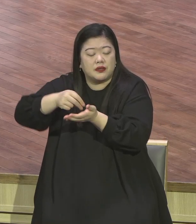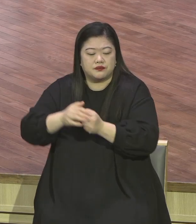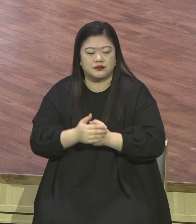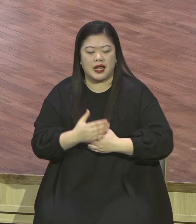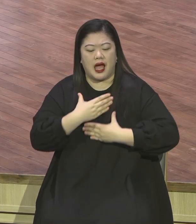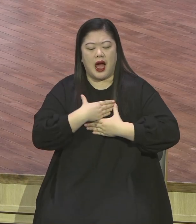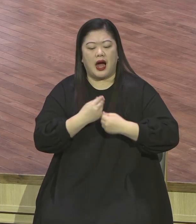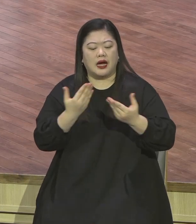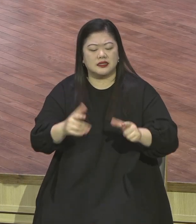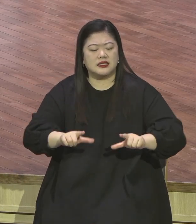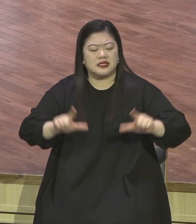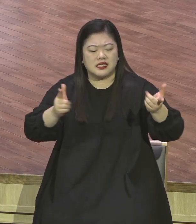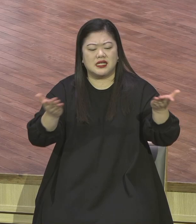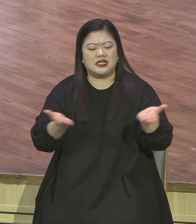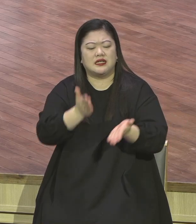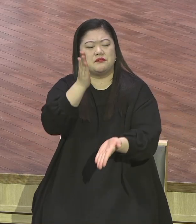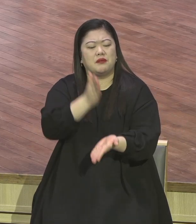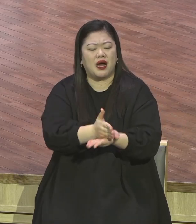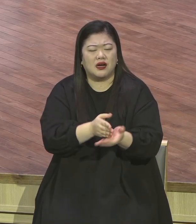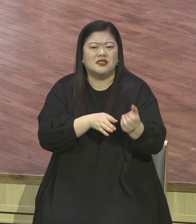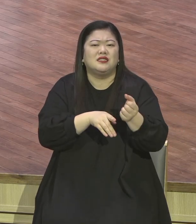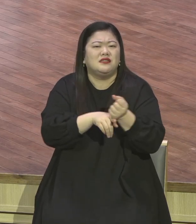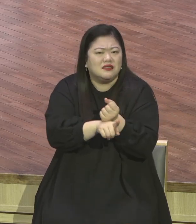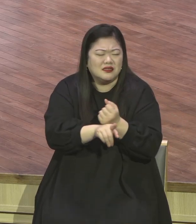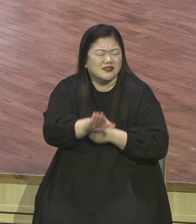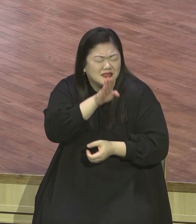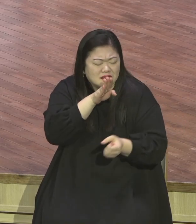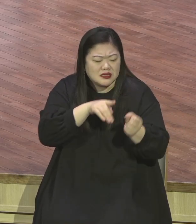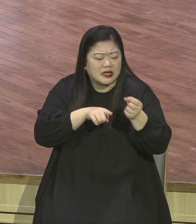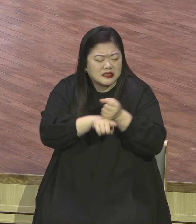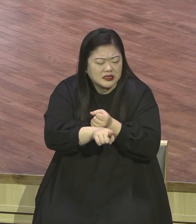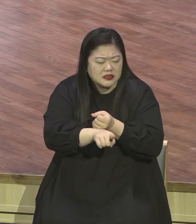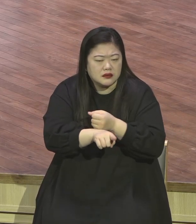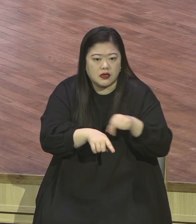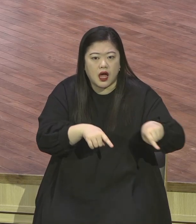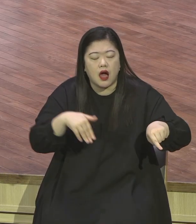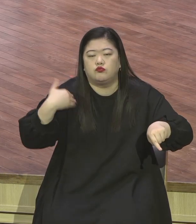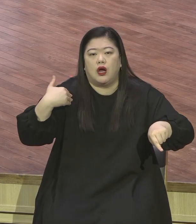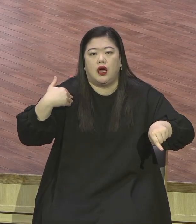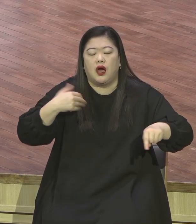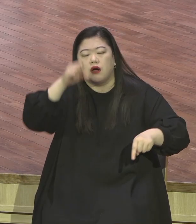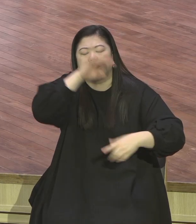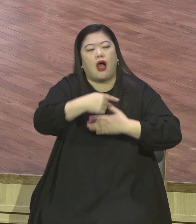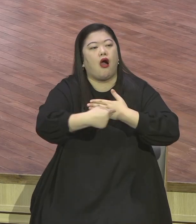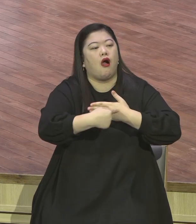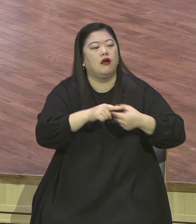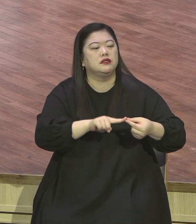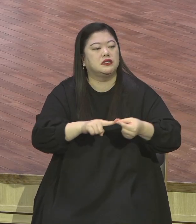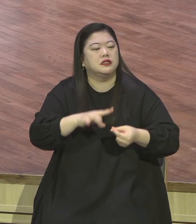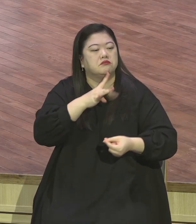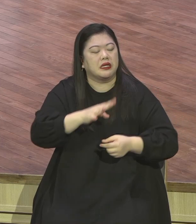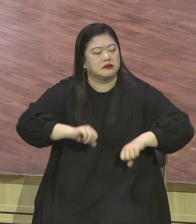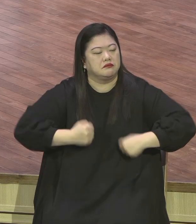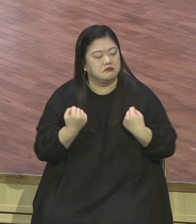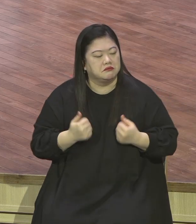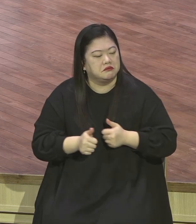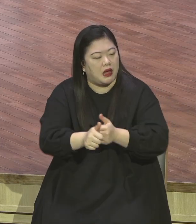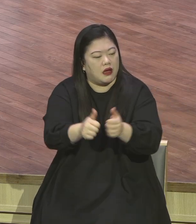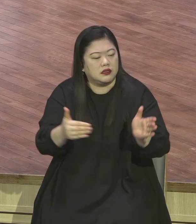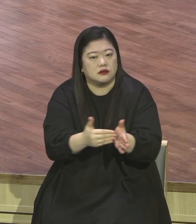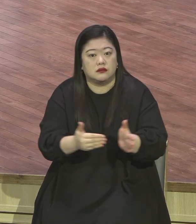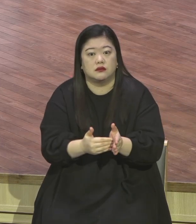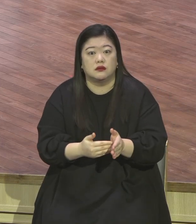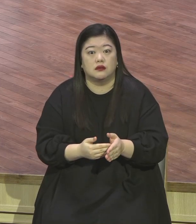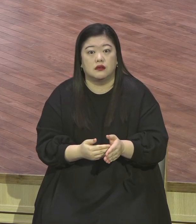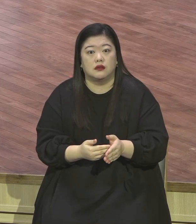자신들만의 기준을 만들어서 지금 우리가 볼 때 뭐요? 복음까지 우리가 볼 때는 우스꽝스러운 행동을 하고 있는 겁니다.